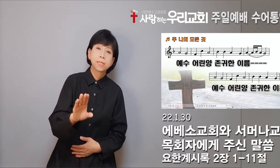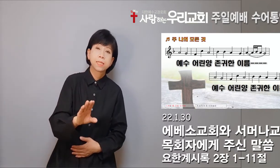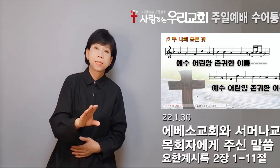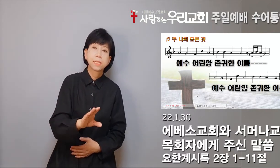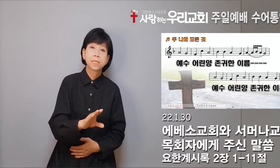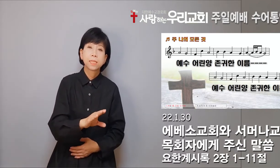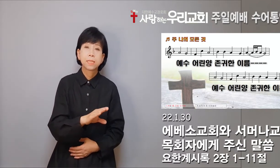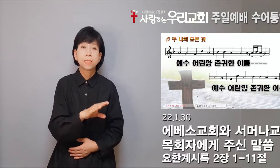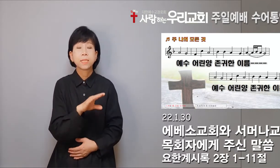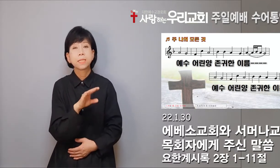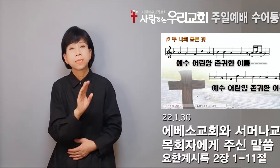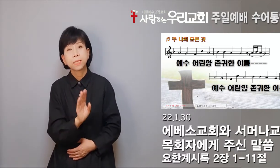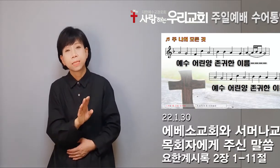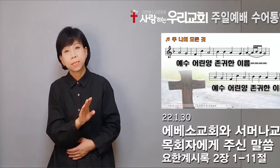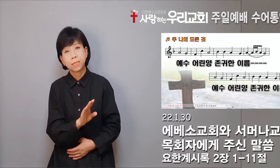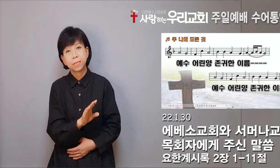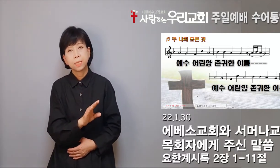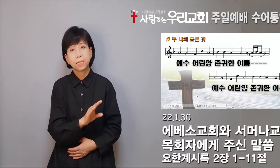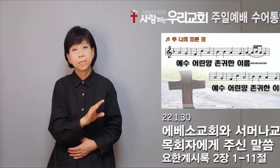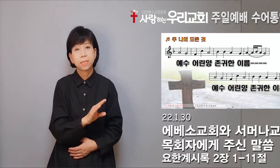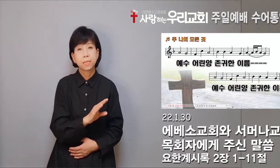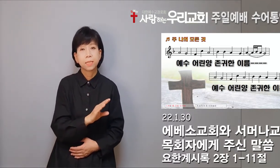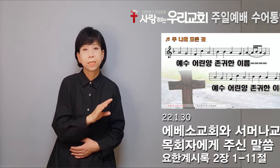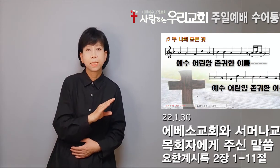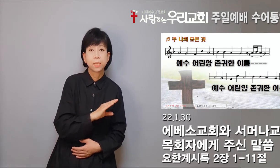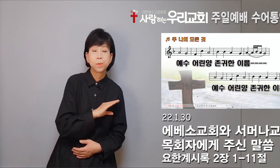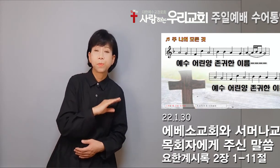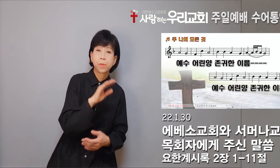존귀한 이름.